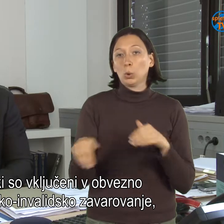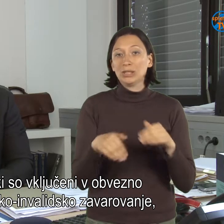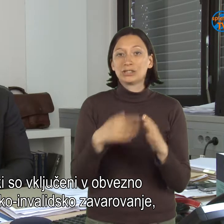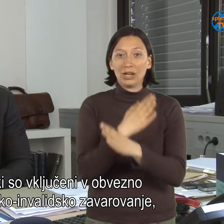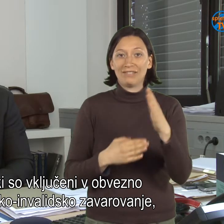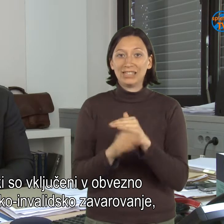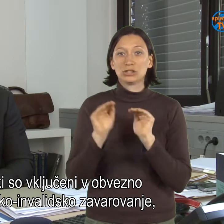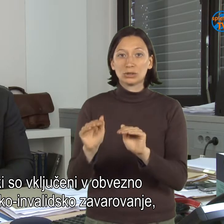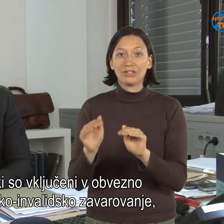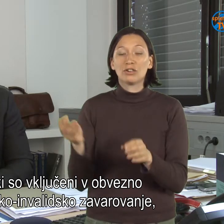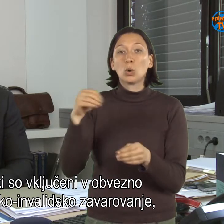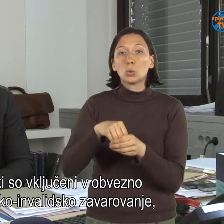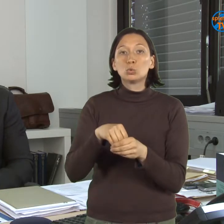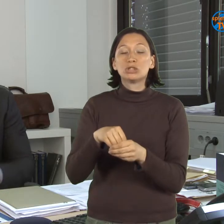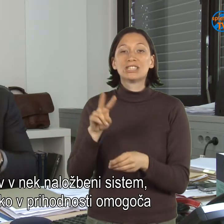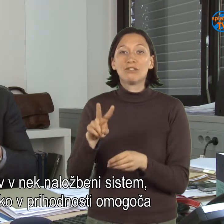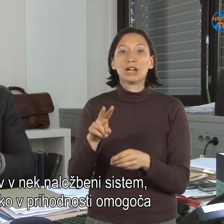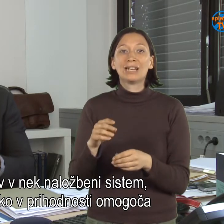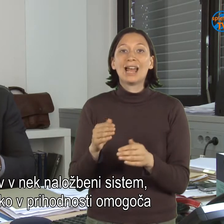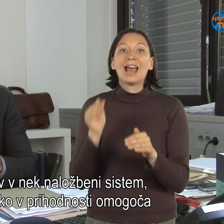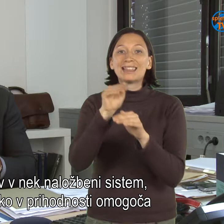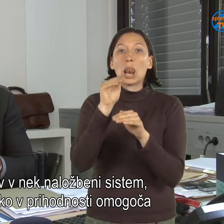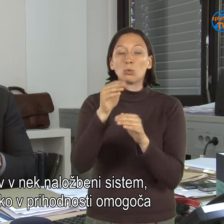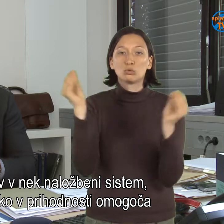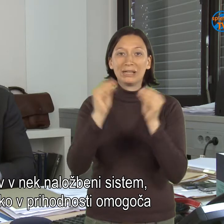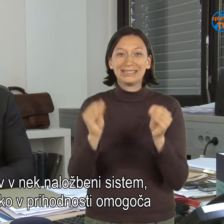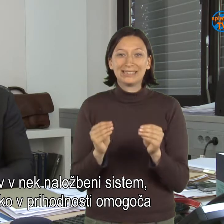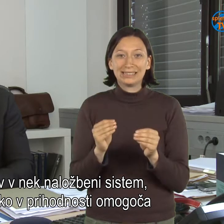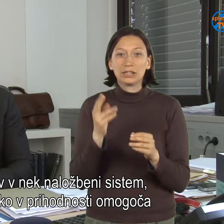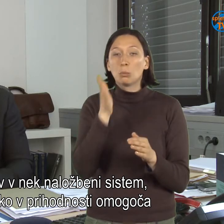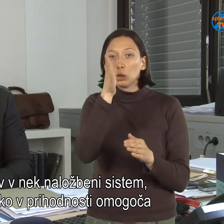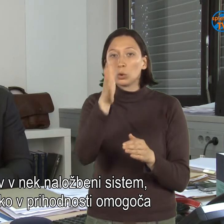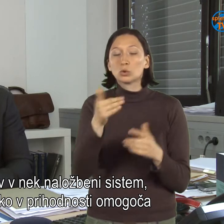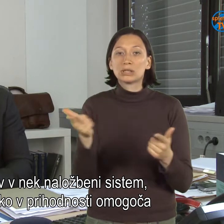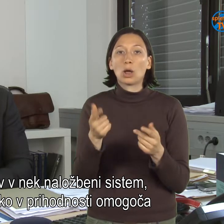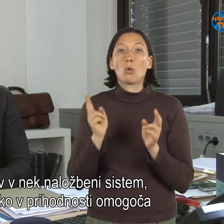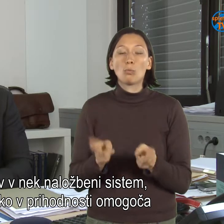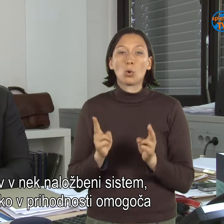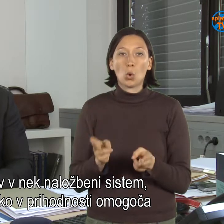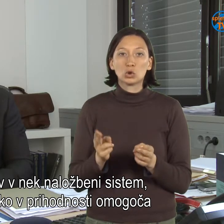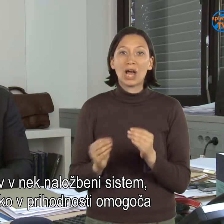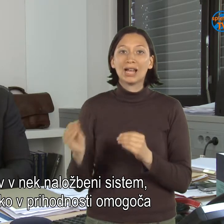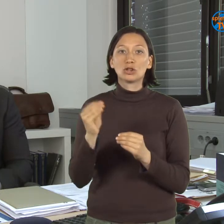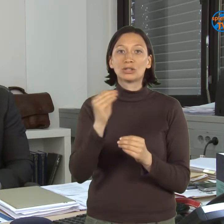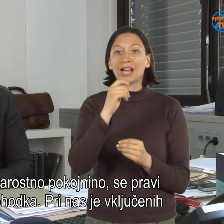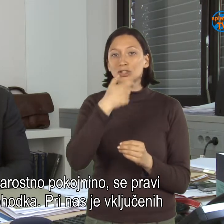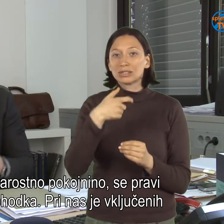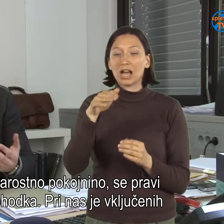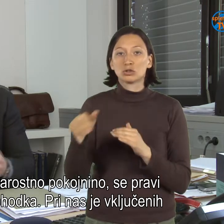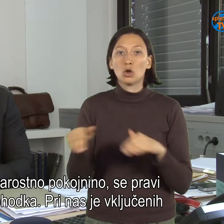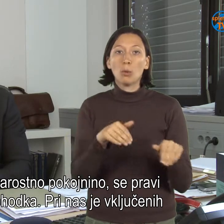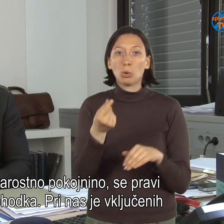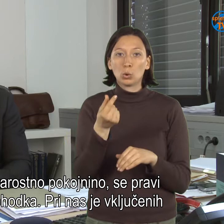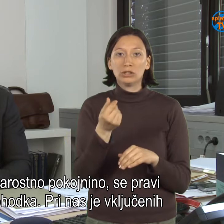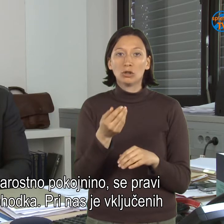zavarovanje, vključitev v nek naložbeni sistem, ki jim lahko v prihodnosti omogoča dodatno starostno pokojnino, se